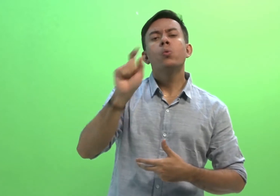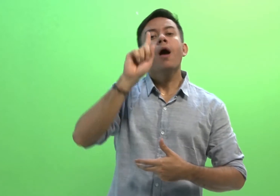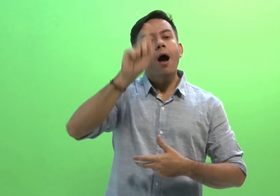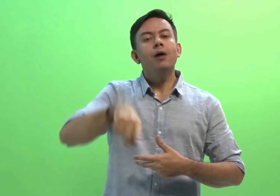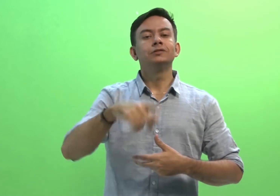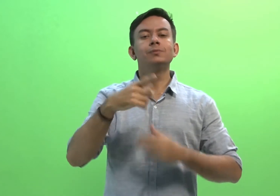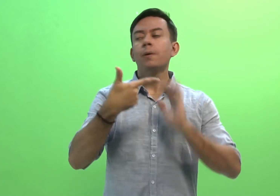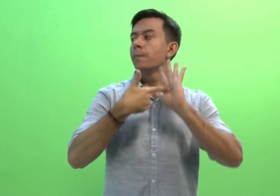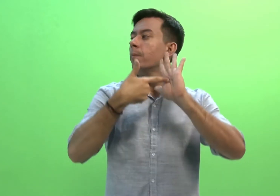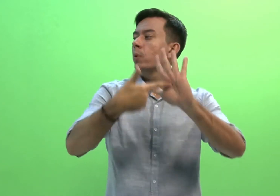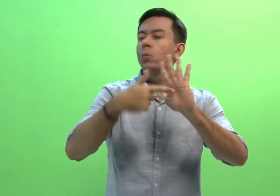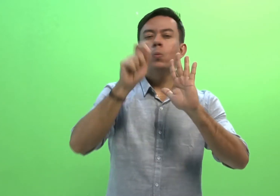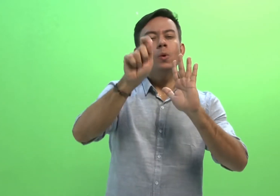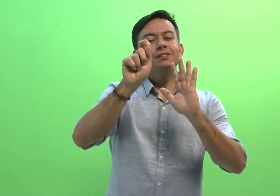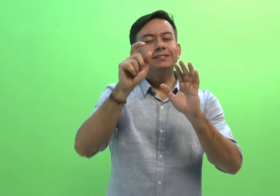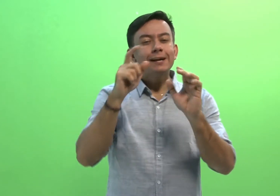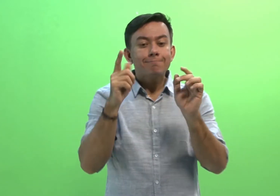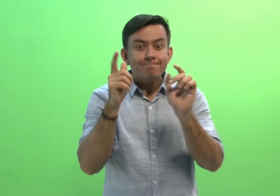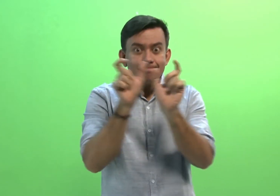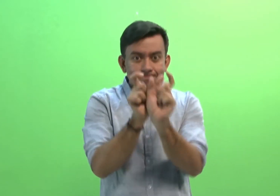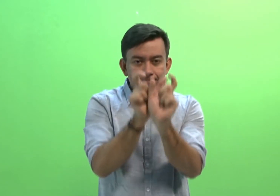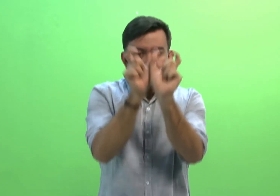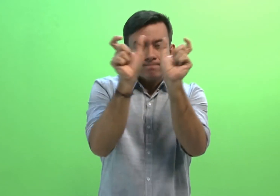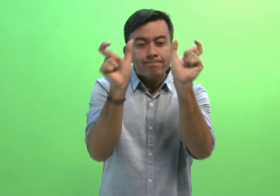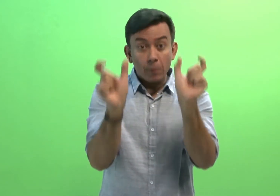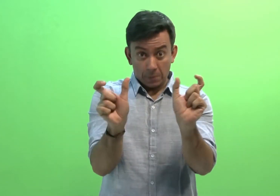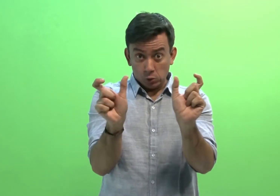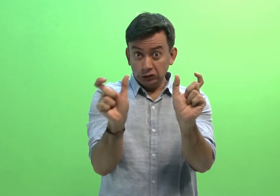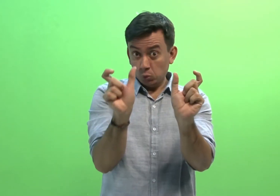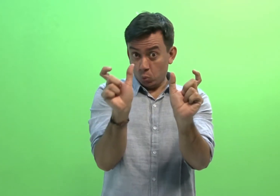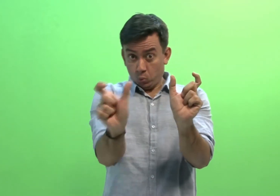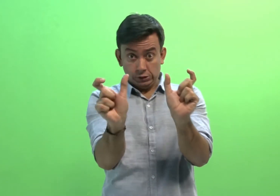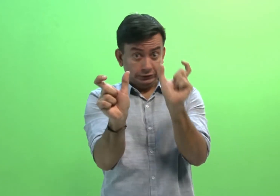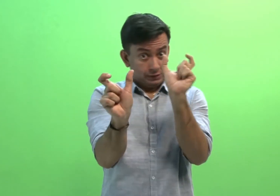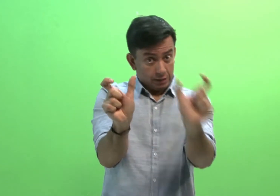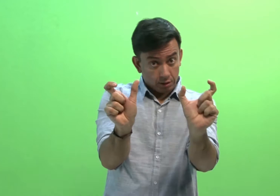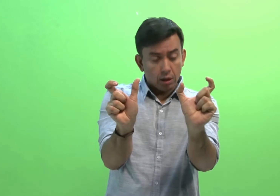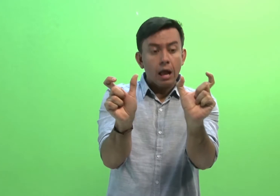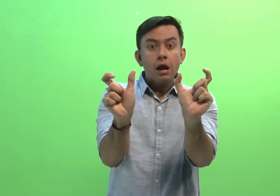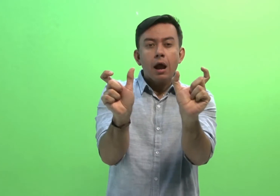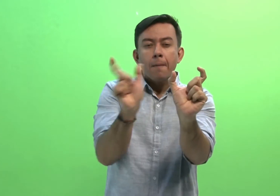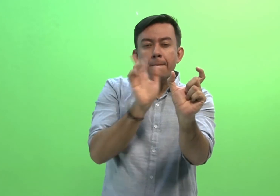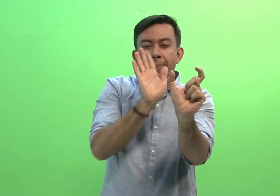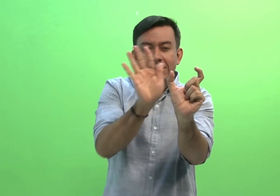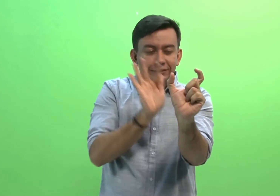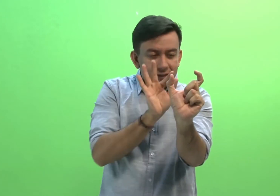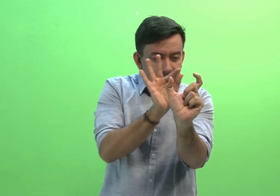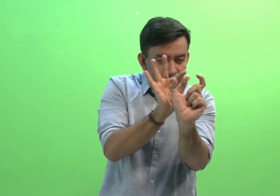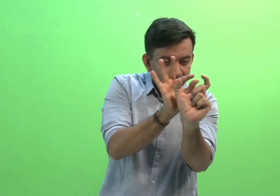sobre a descontinuidade. A descontinuidade, ela vai mostrar como uma palavra